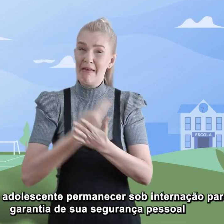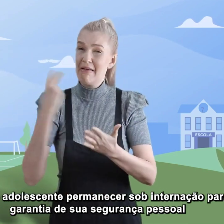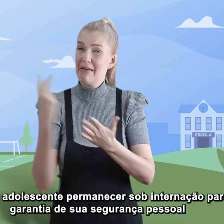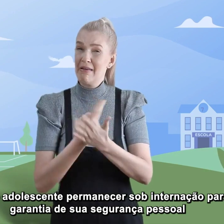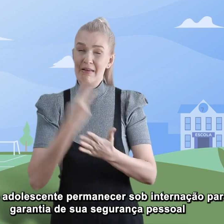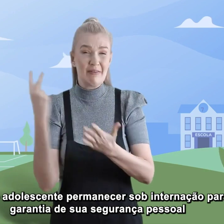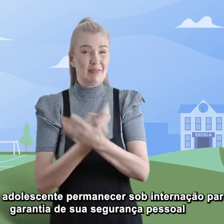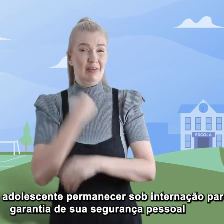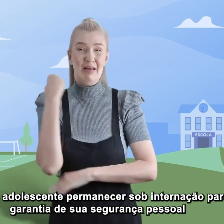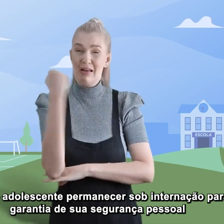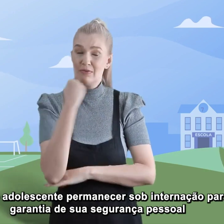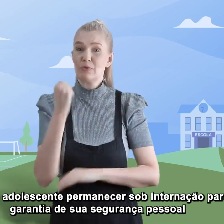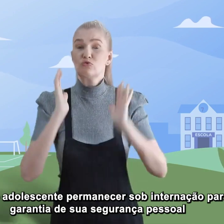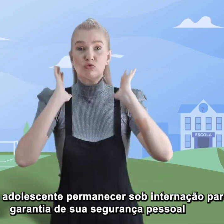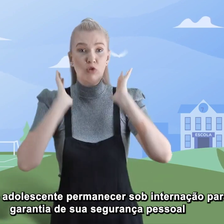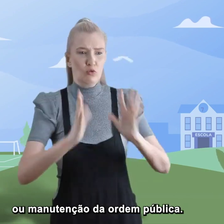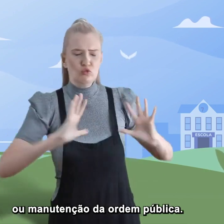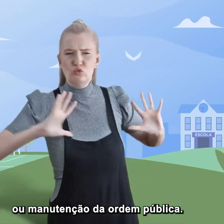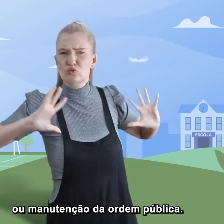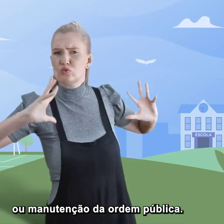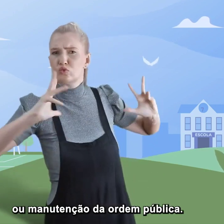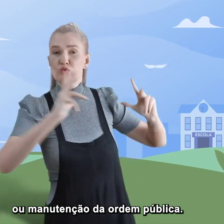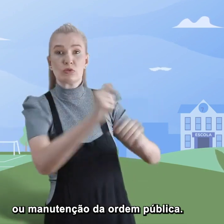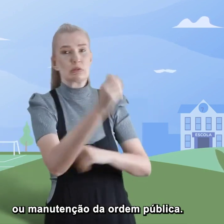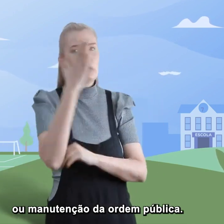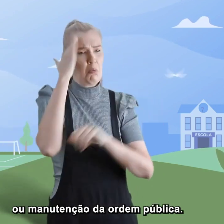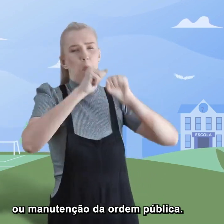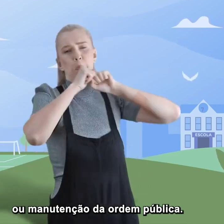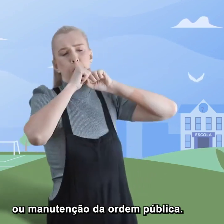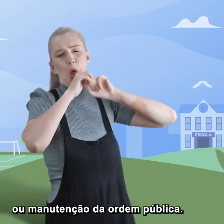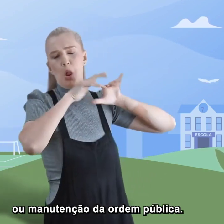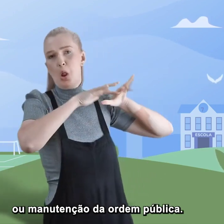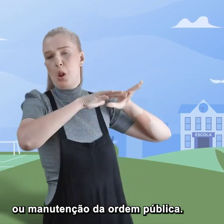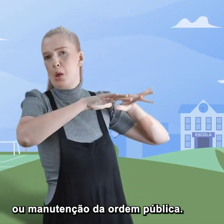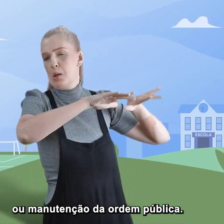de sua segurança pessoal ou manutenção de ordem pública.